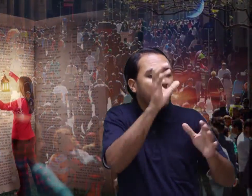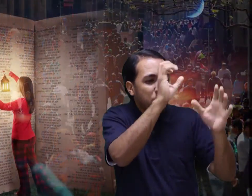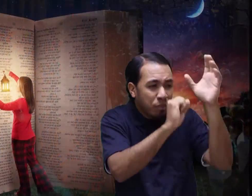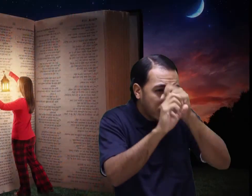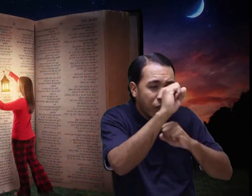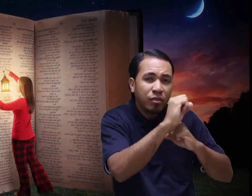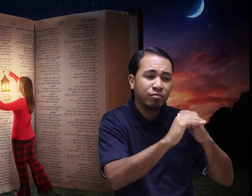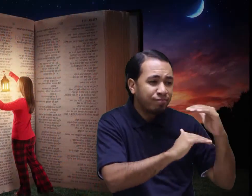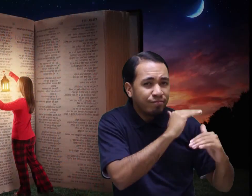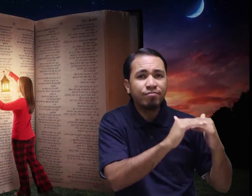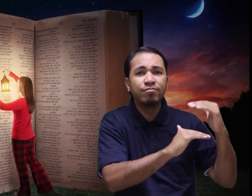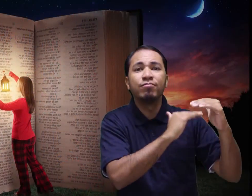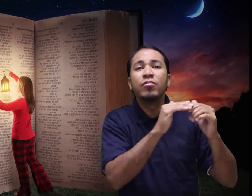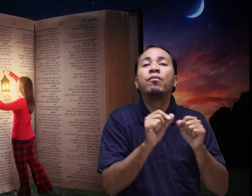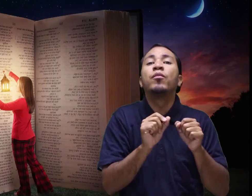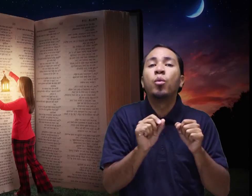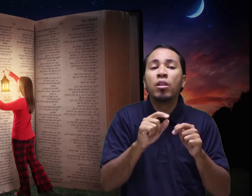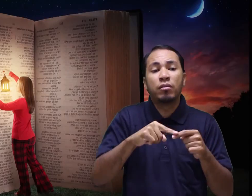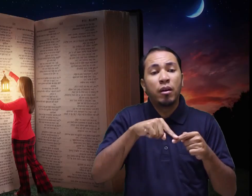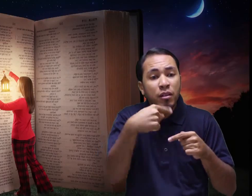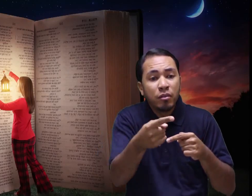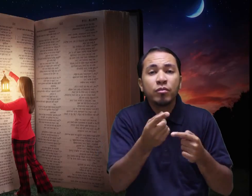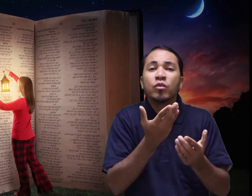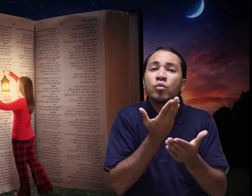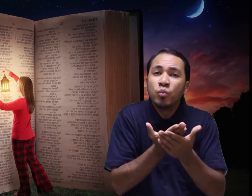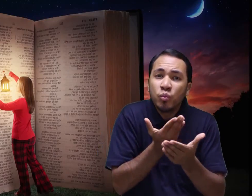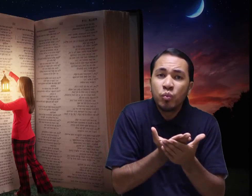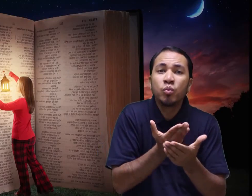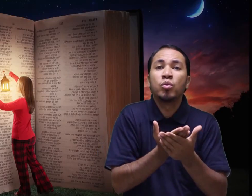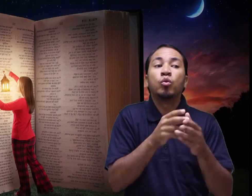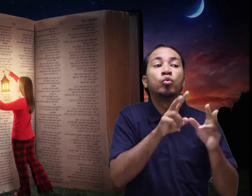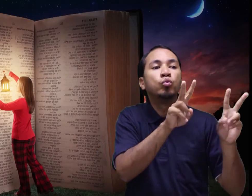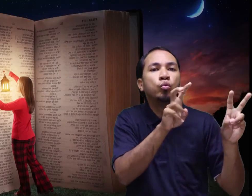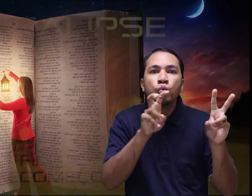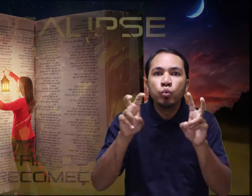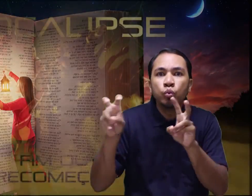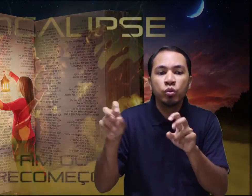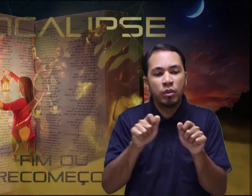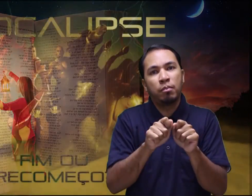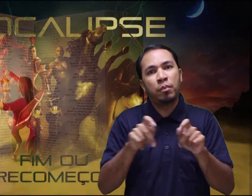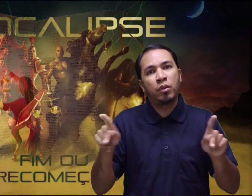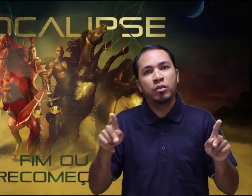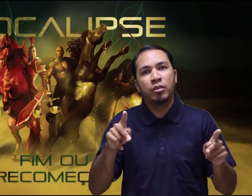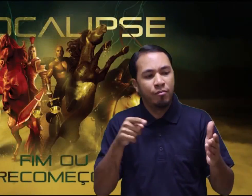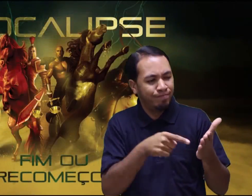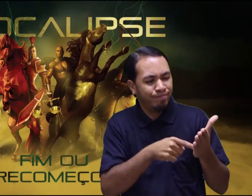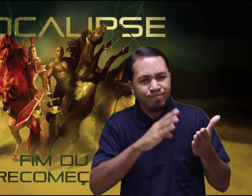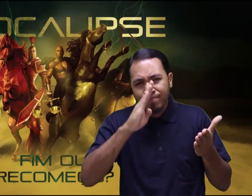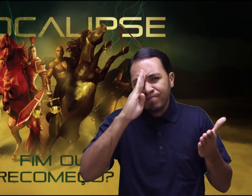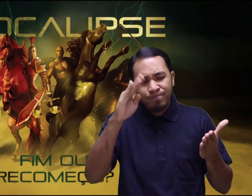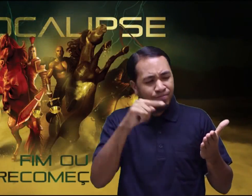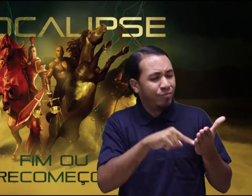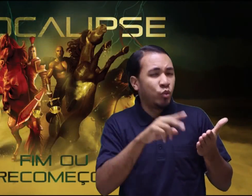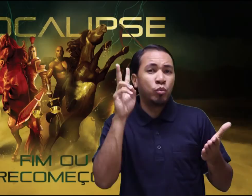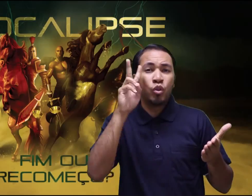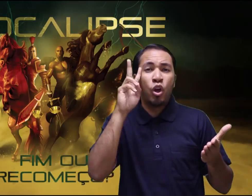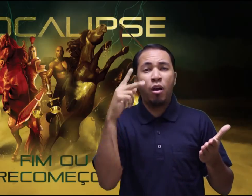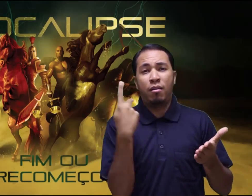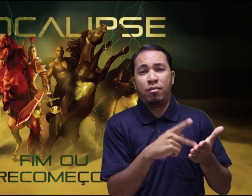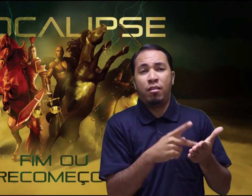de estudar e conhecer a Bíblia. Sim, vamos estudar o livro do Apocalipse. Iremos ver as